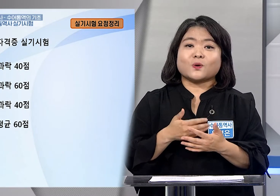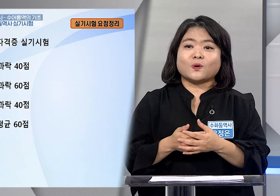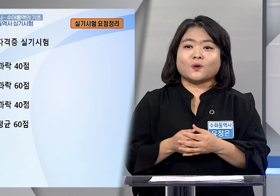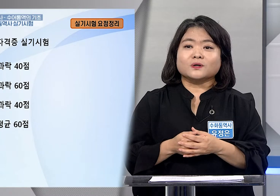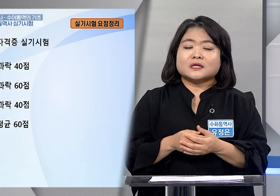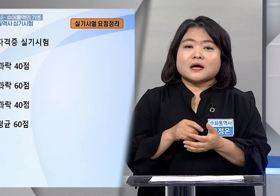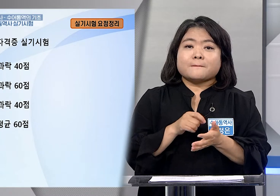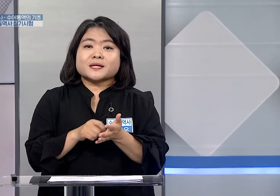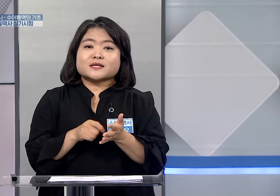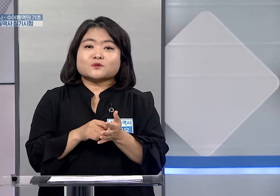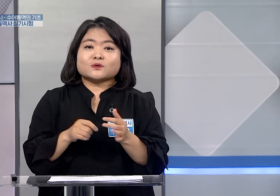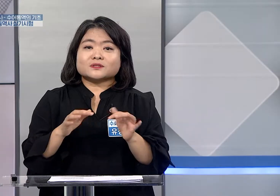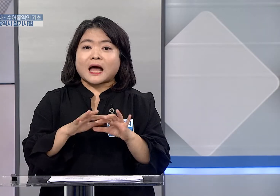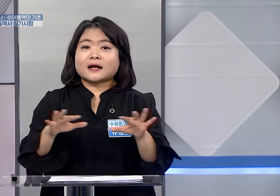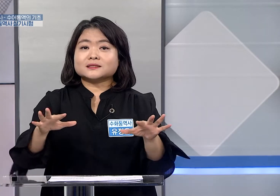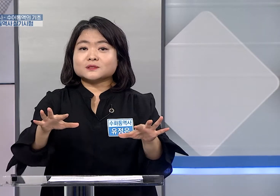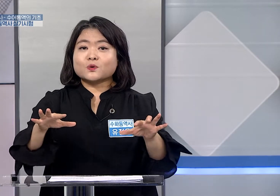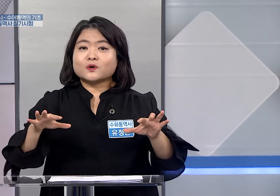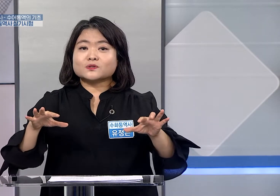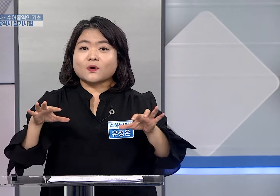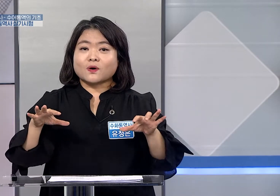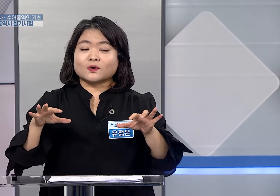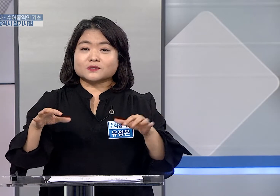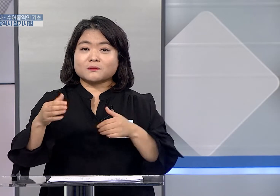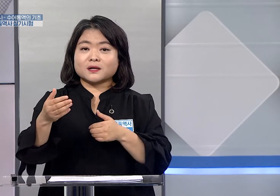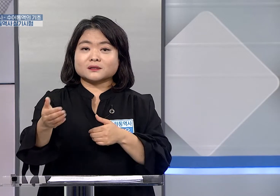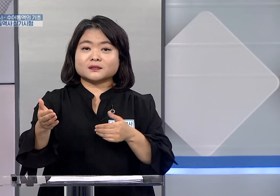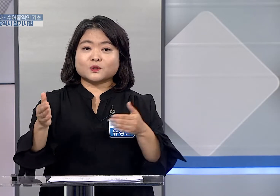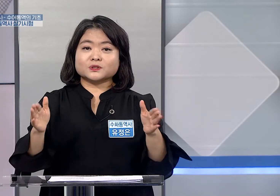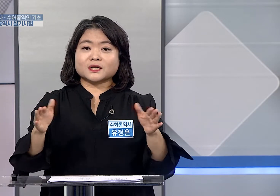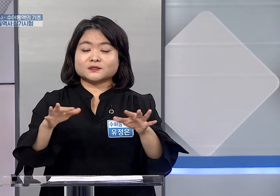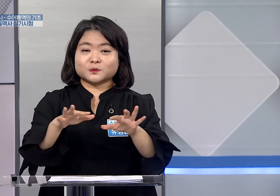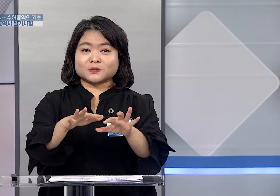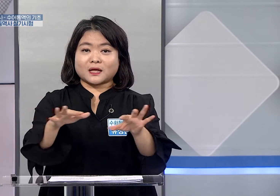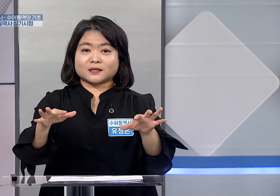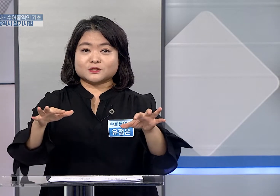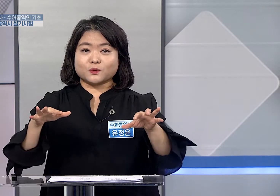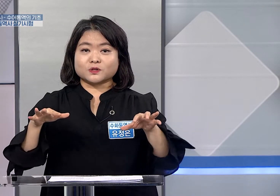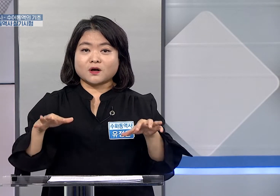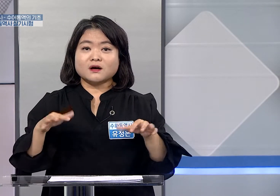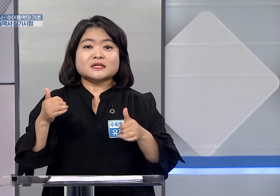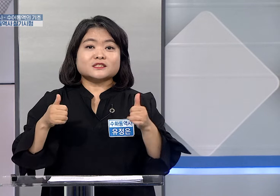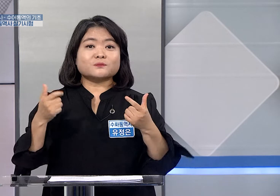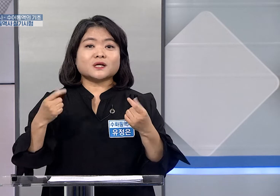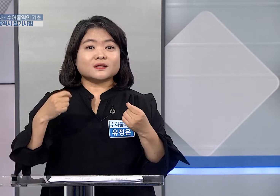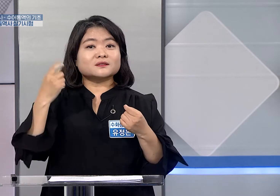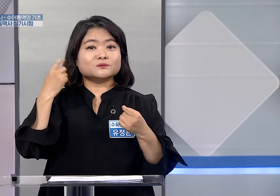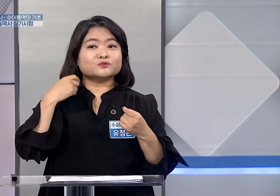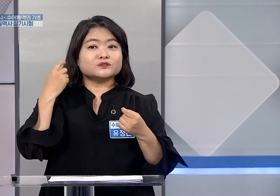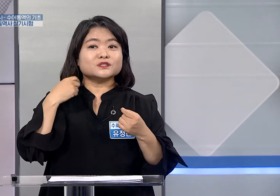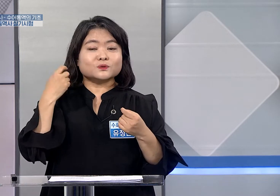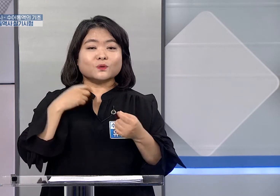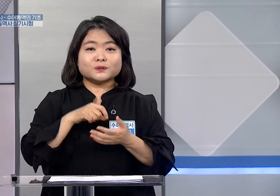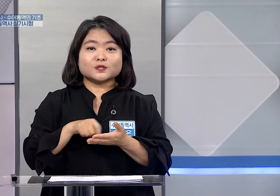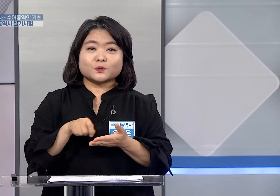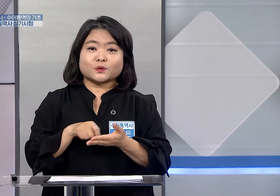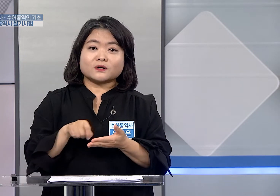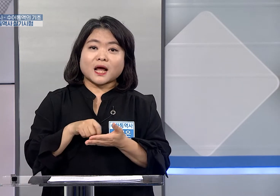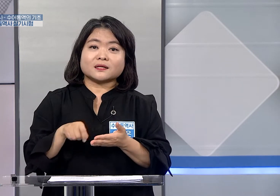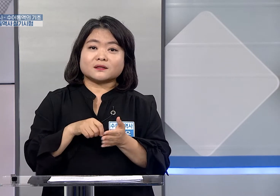되겠죠. 필기 통역은 다 같이 모여서 정말 교실 같은 곳에 다 같이 모여서 시험장 같은 분위기로 필기 통역을 하기